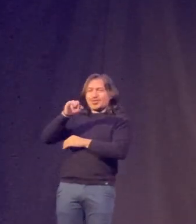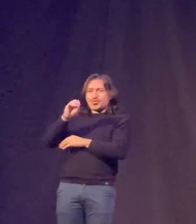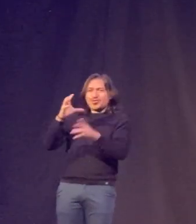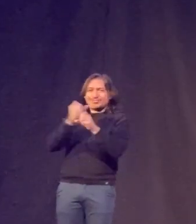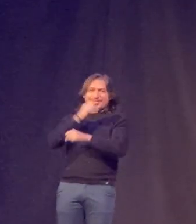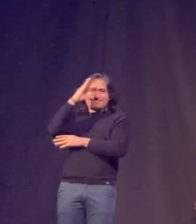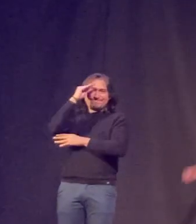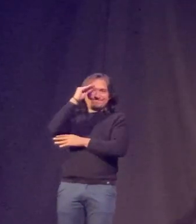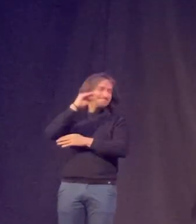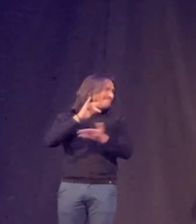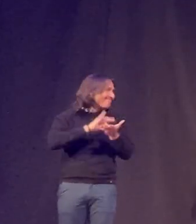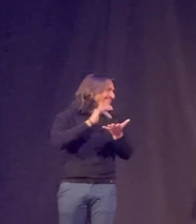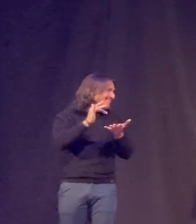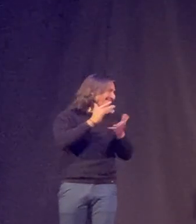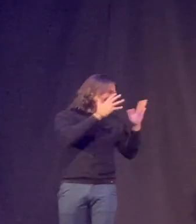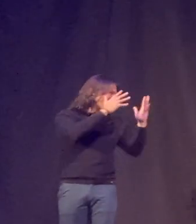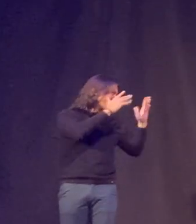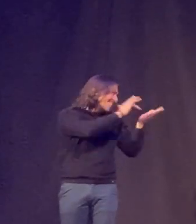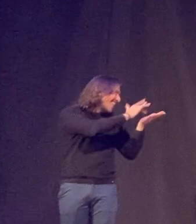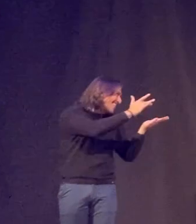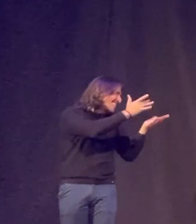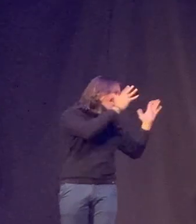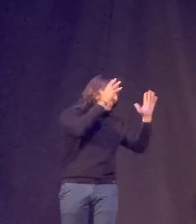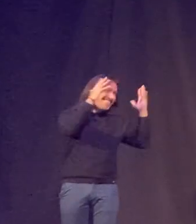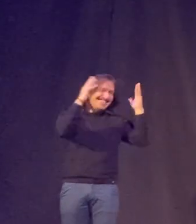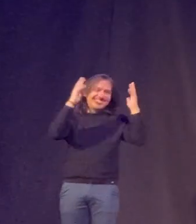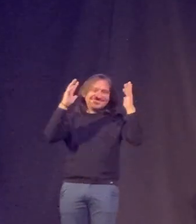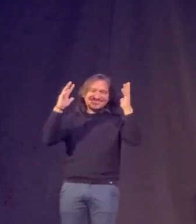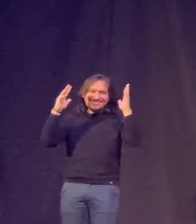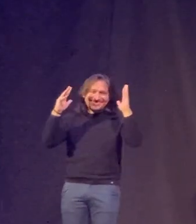Sacruz. Muchas gracias, Antonio.